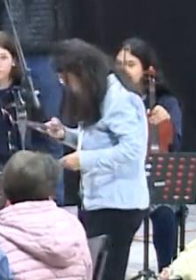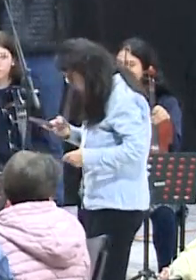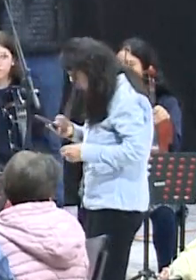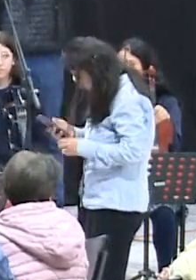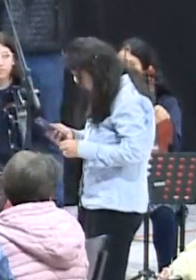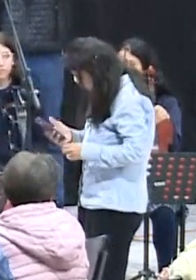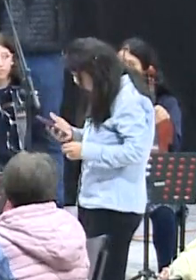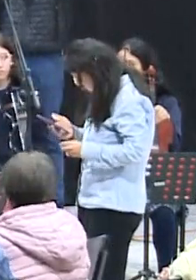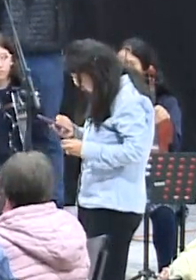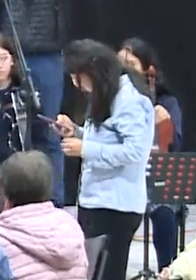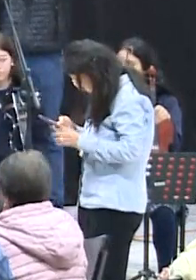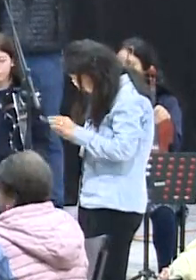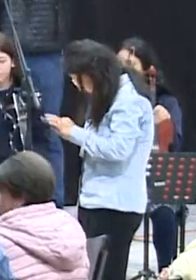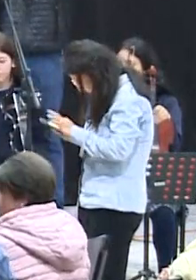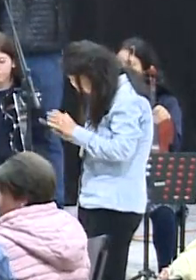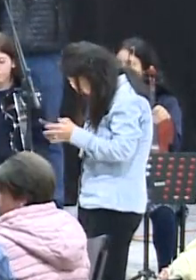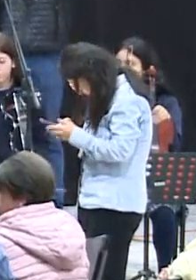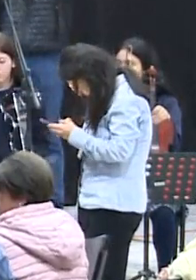m